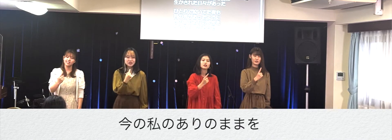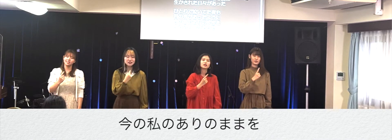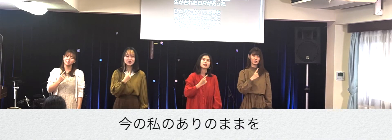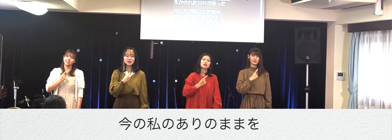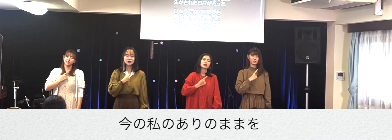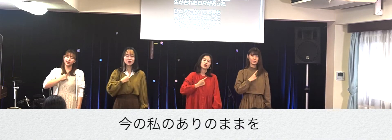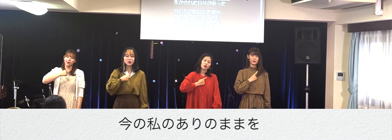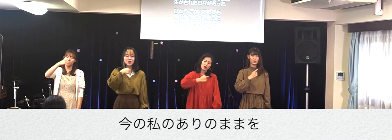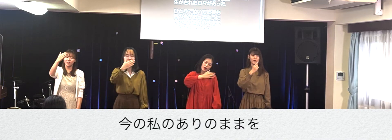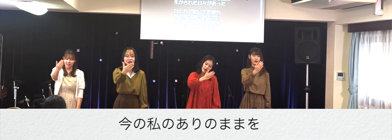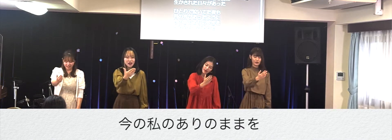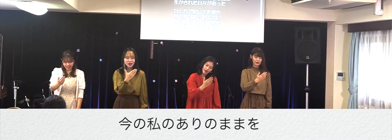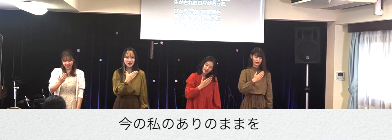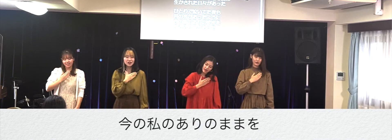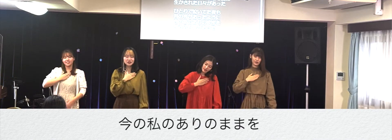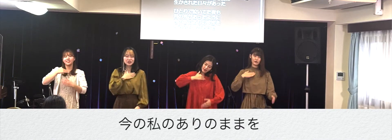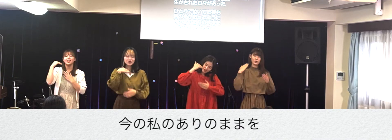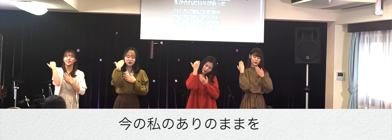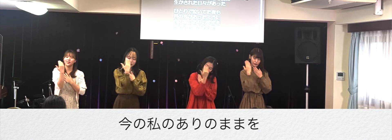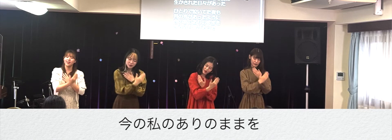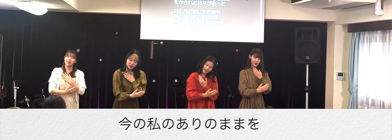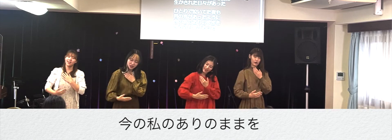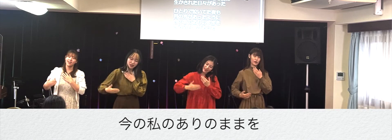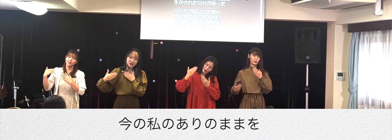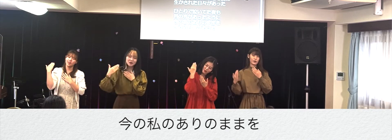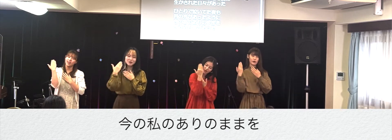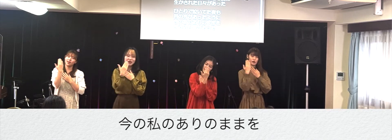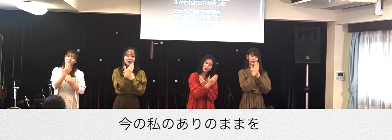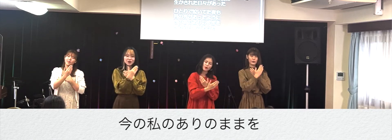私のありのままを